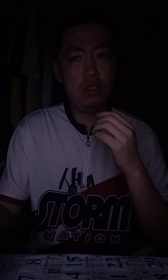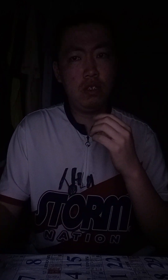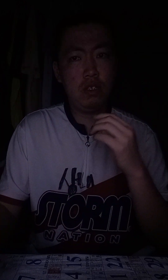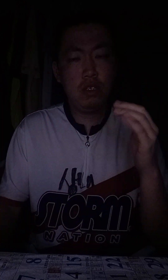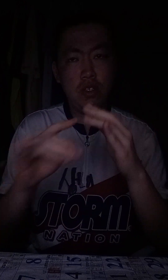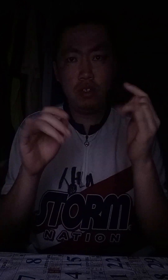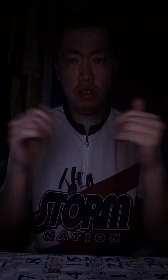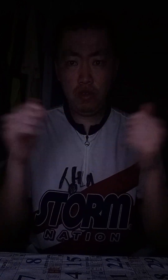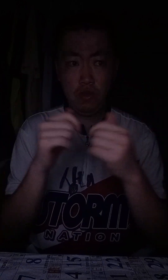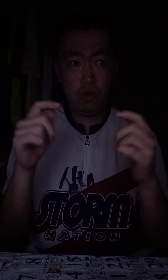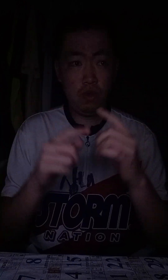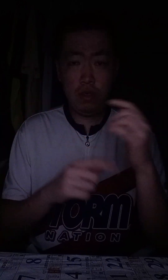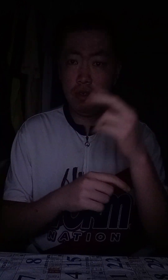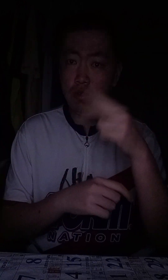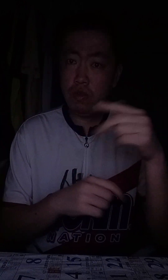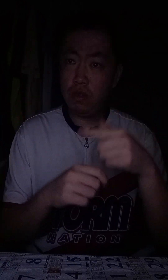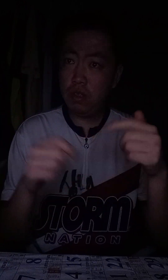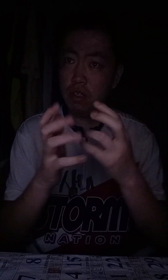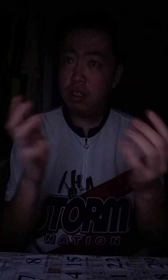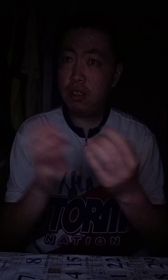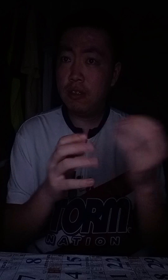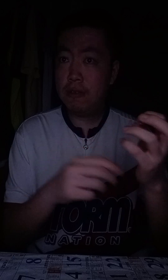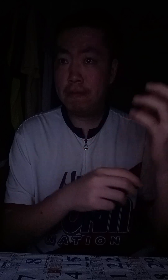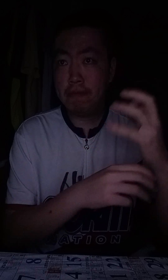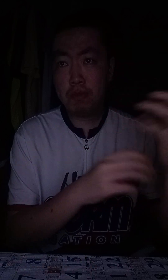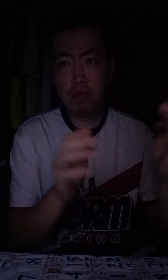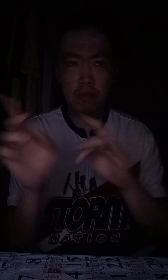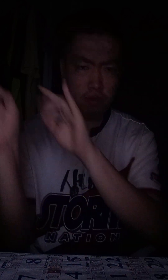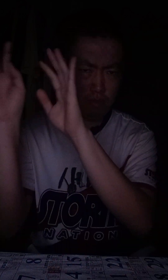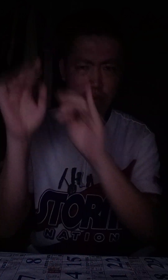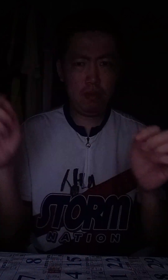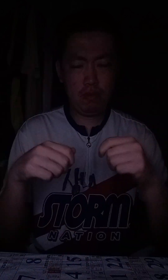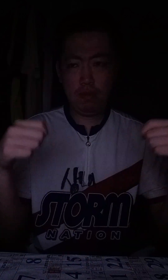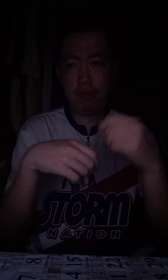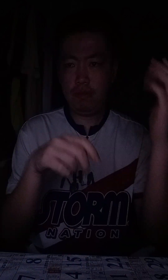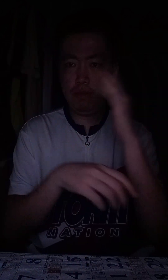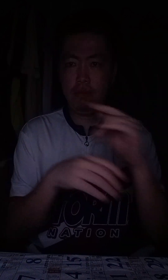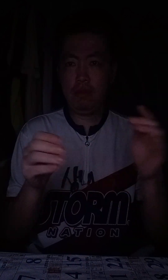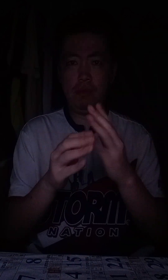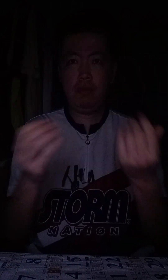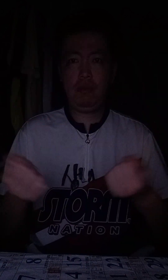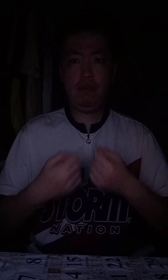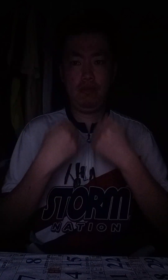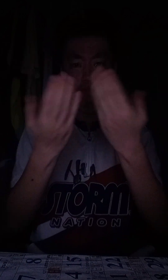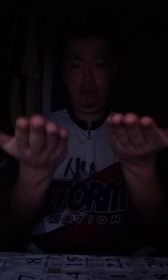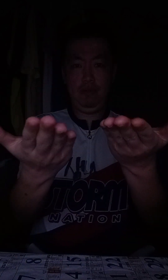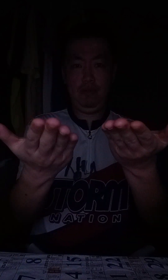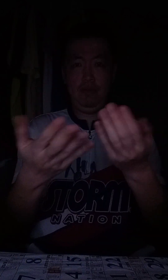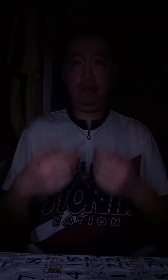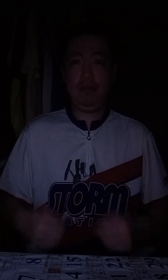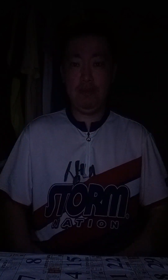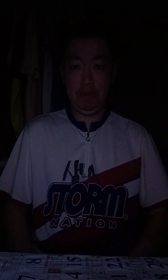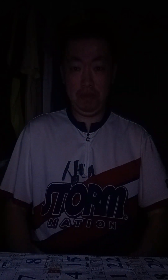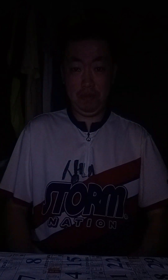9대가 부딪혔고 또 고속도로 곳곳에서도 눈길에 교통사고가 잇따랐습니다. 이어서 이태권 기자.